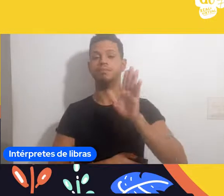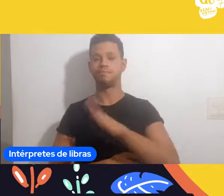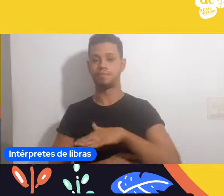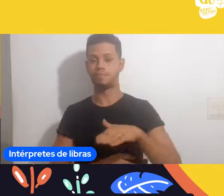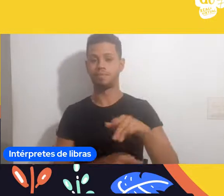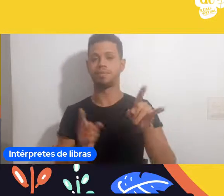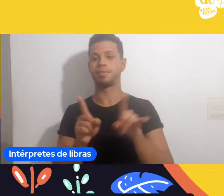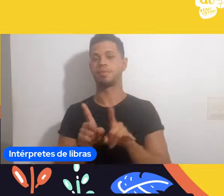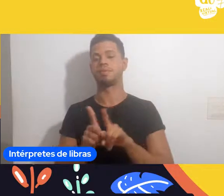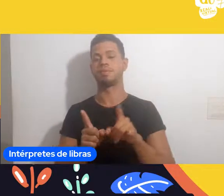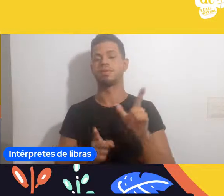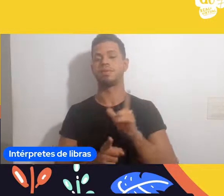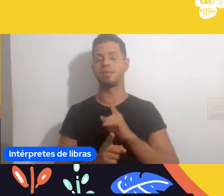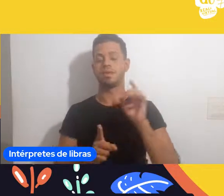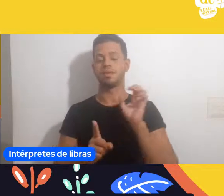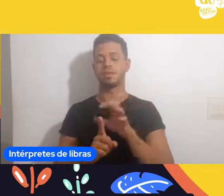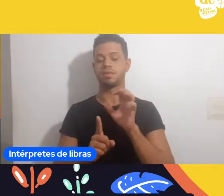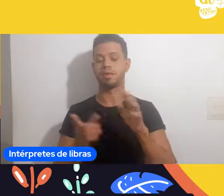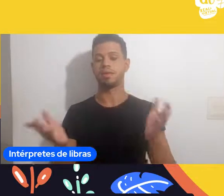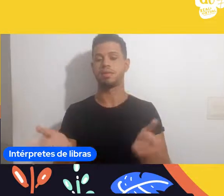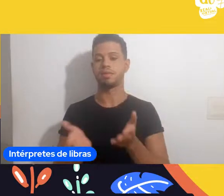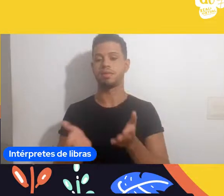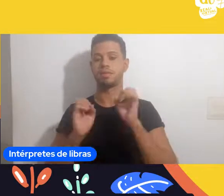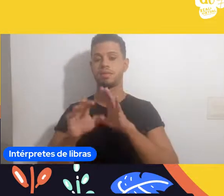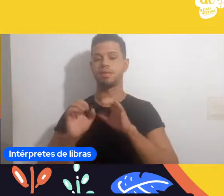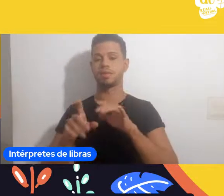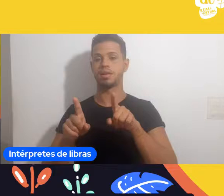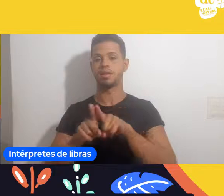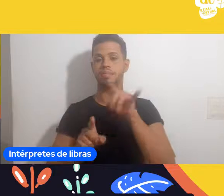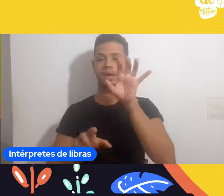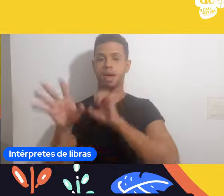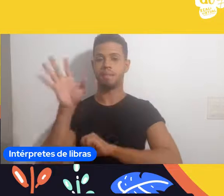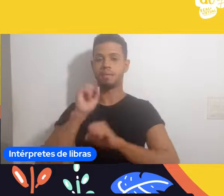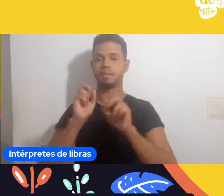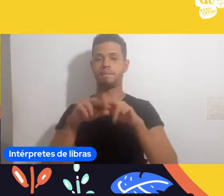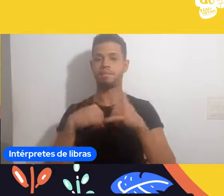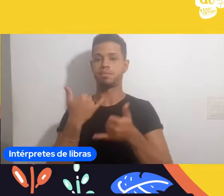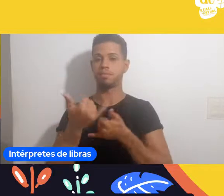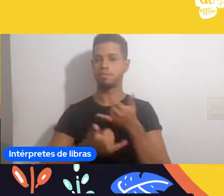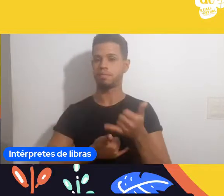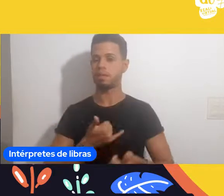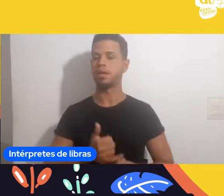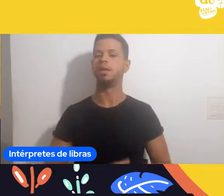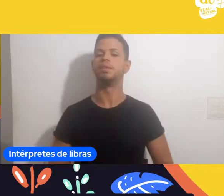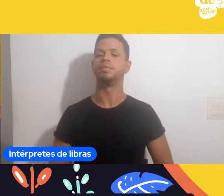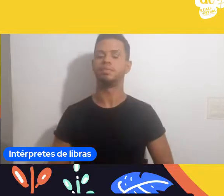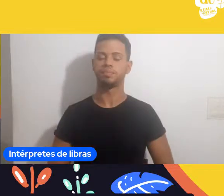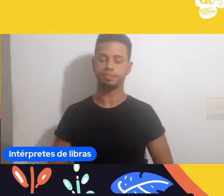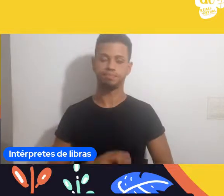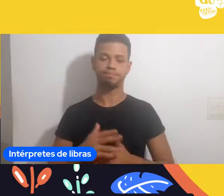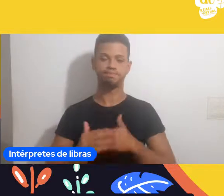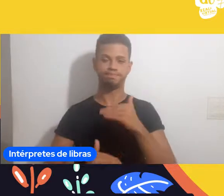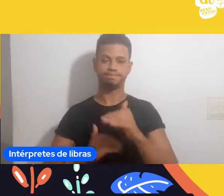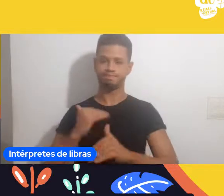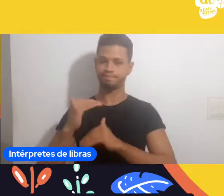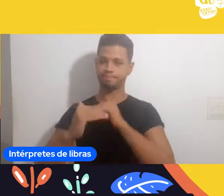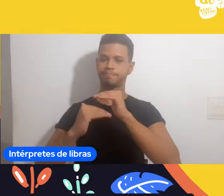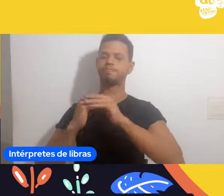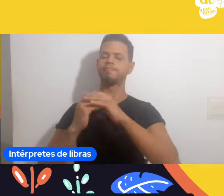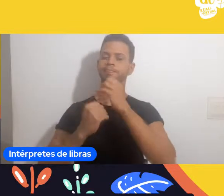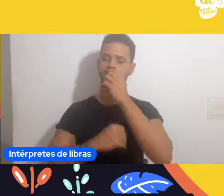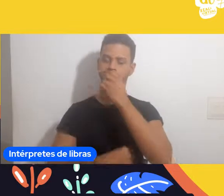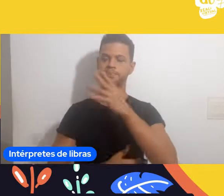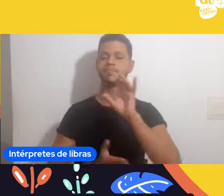forma de ensinar e aprender brincando, que é muito bonito de se ver essa construção no socioconstrutivismo. Mas